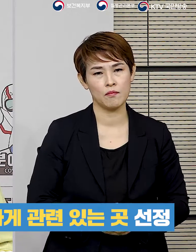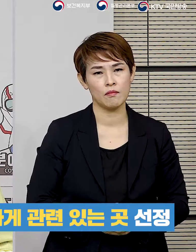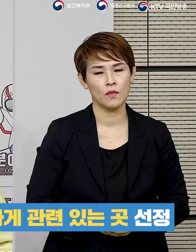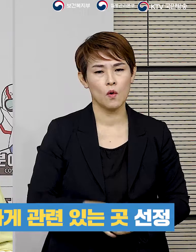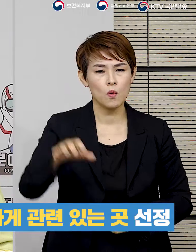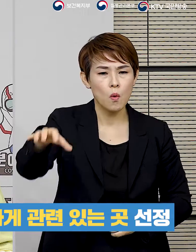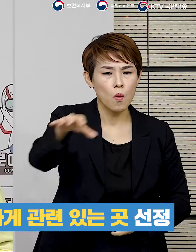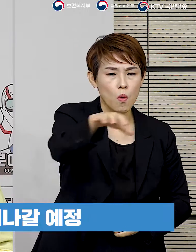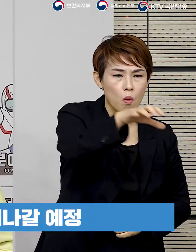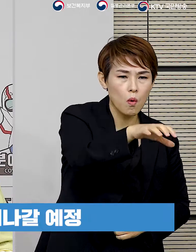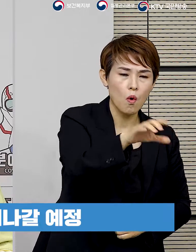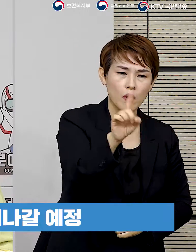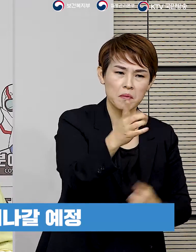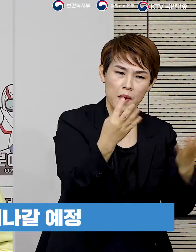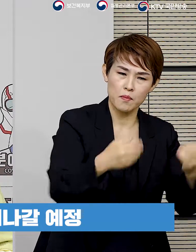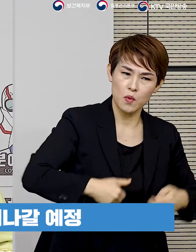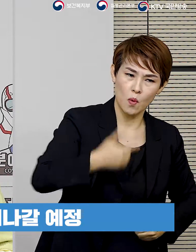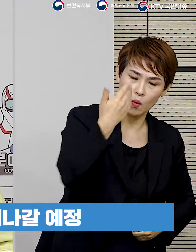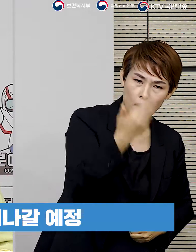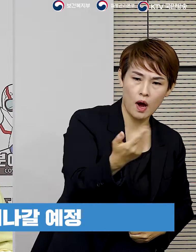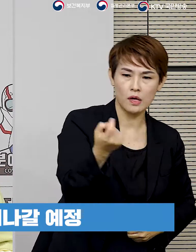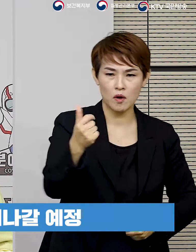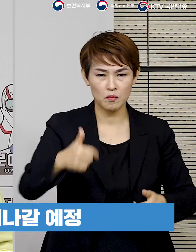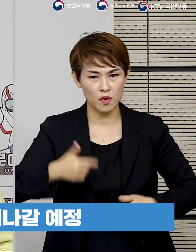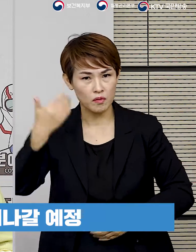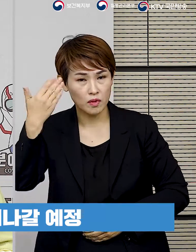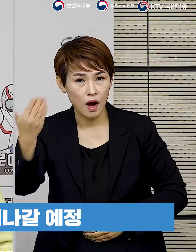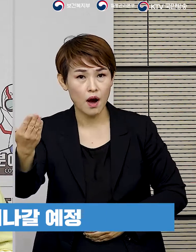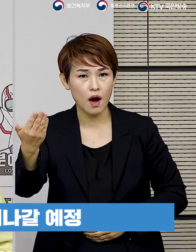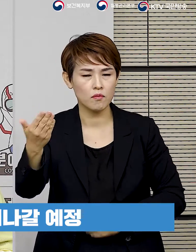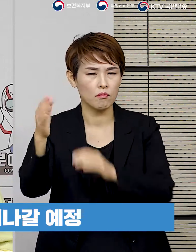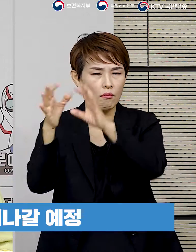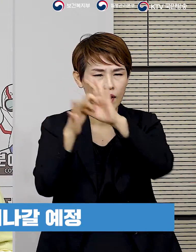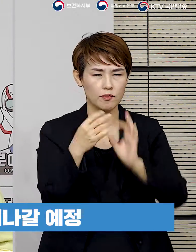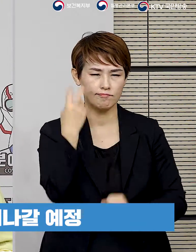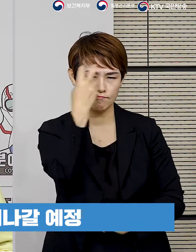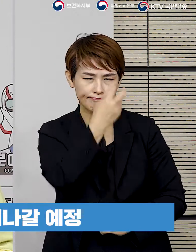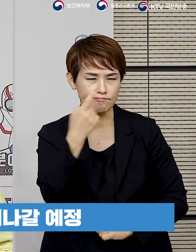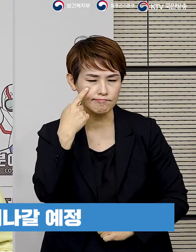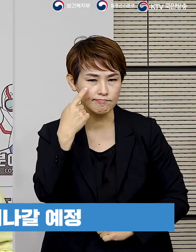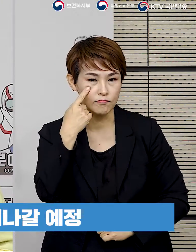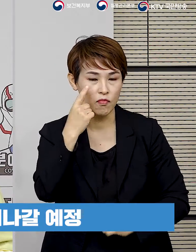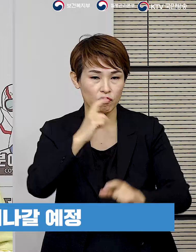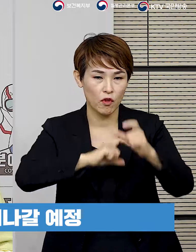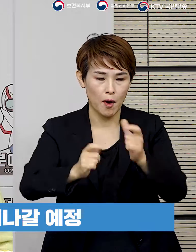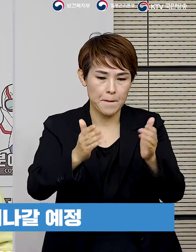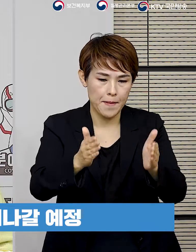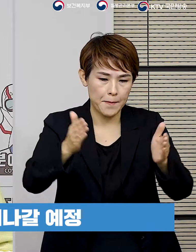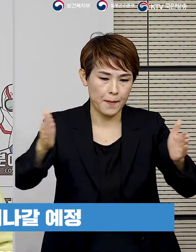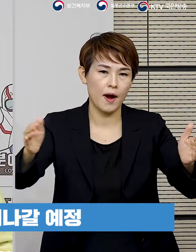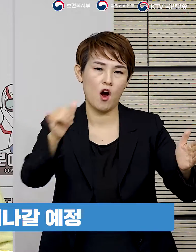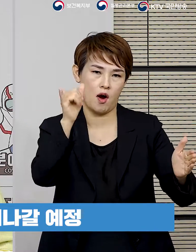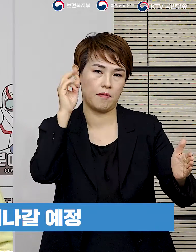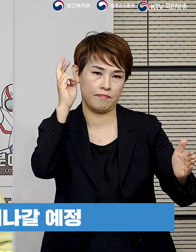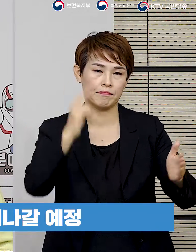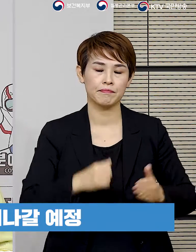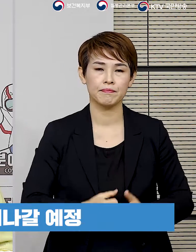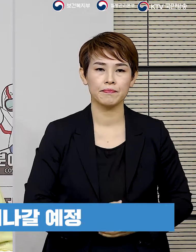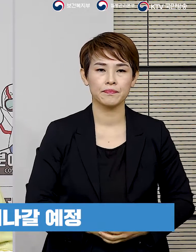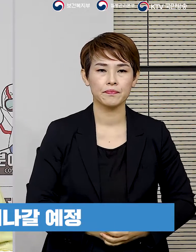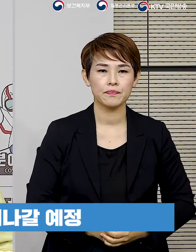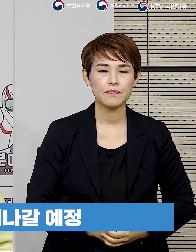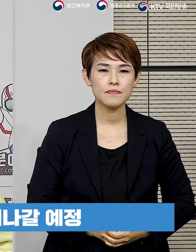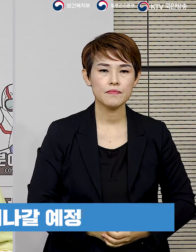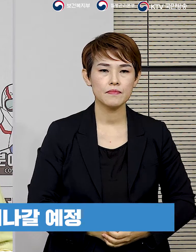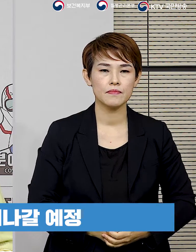현장에서 어떤 곳에서 많이 적용돼야 되는지에 대해서도 아마 계속적으로 검토해보고 추가로 확장시켜 나가야 될 거라고